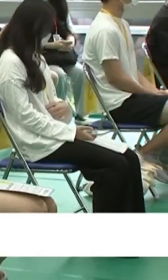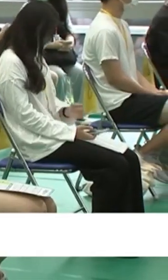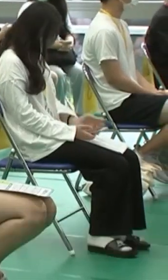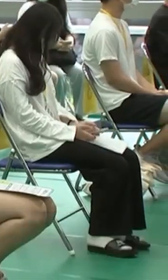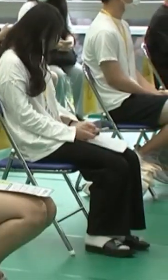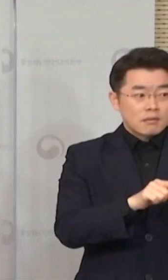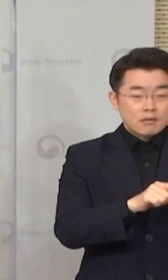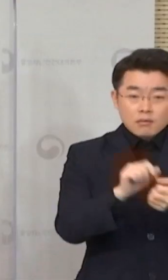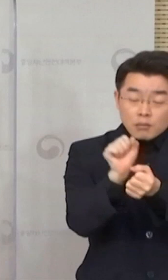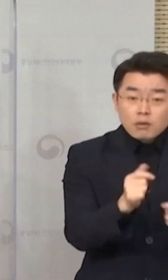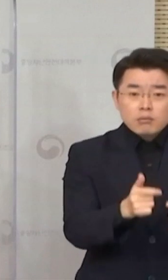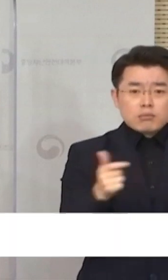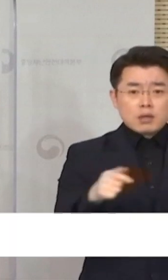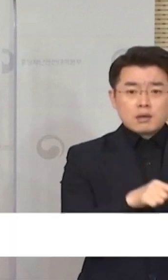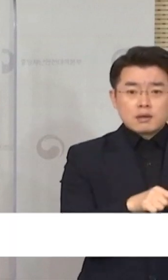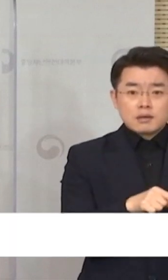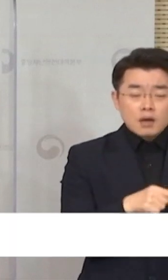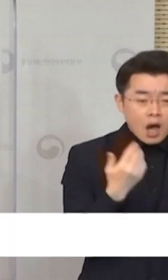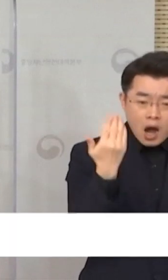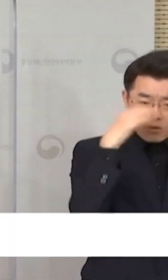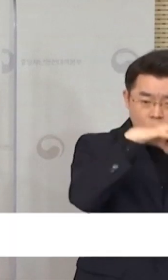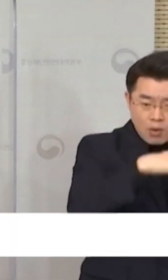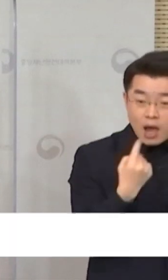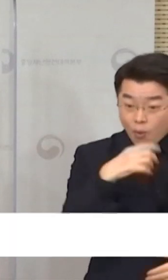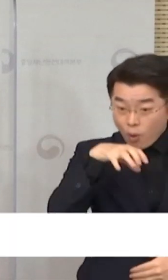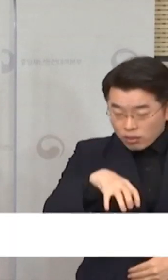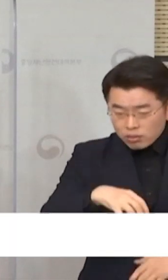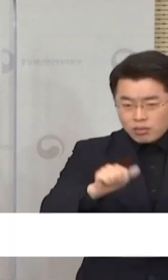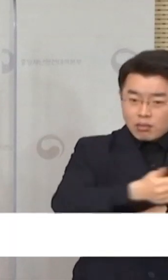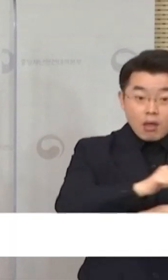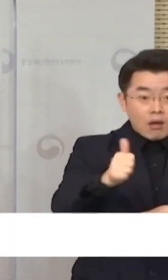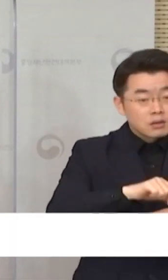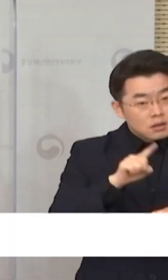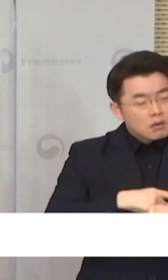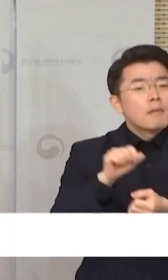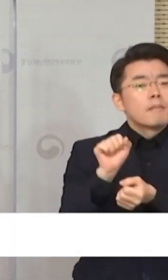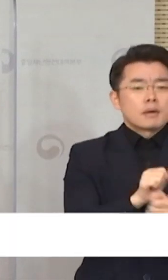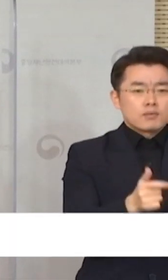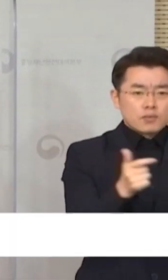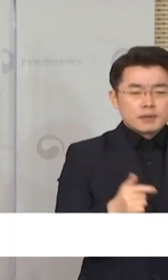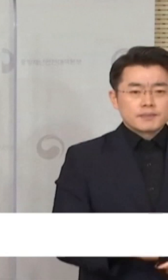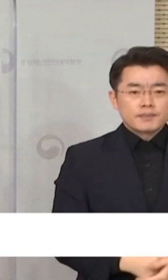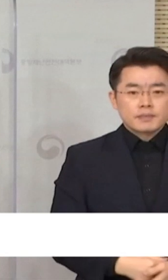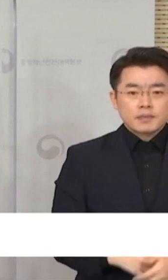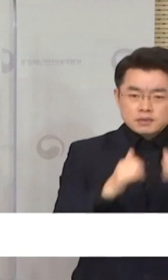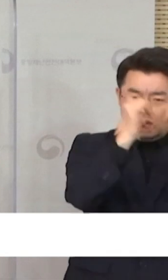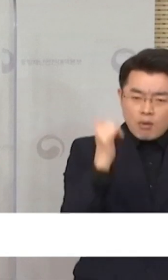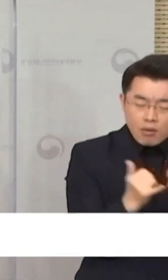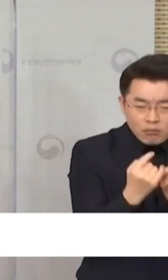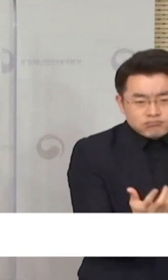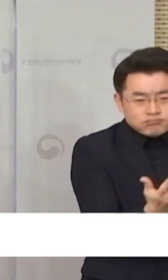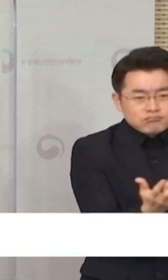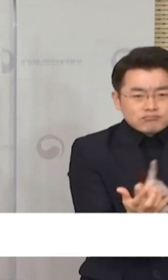tinédzserek körében. A tinédzserek nagyon sok időt töltenek közösségi terekben, az iskolákban és közösségi